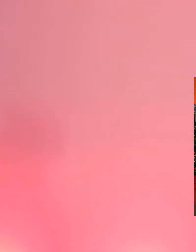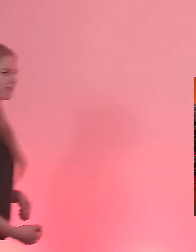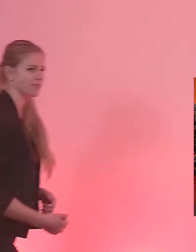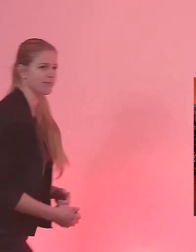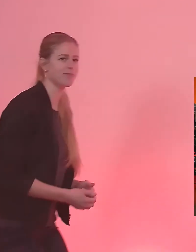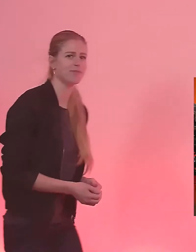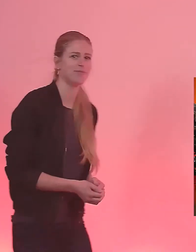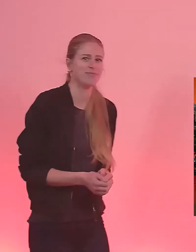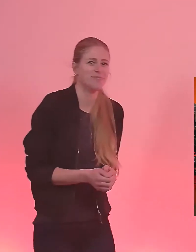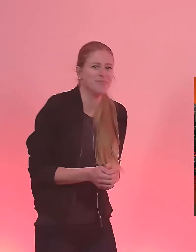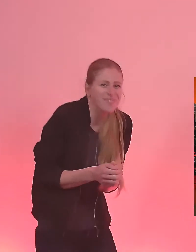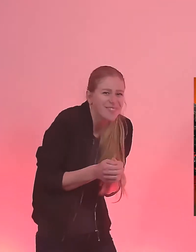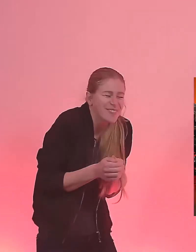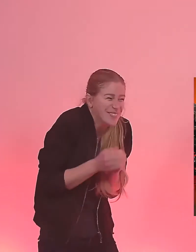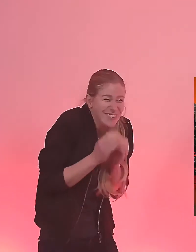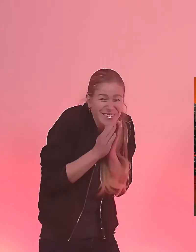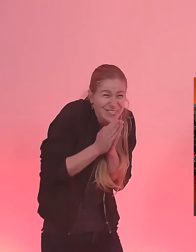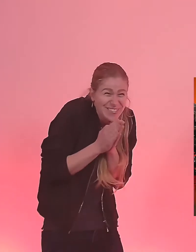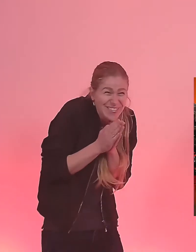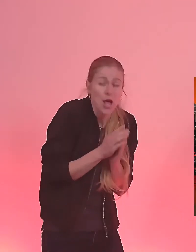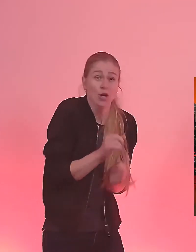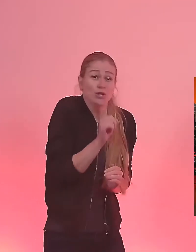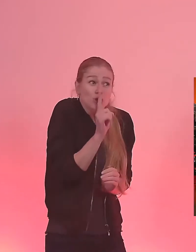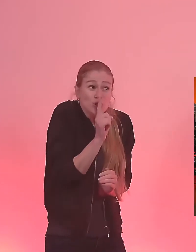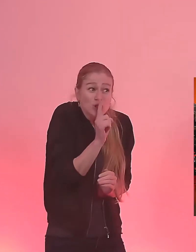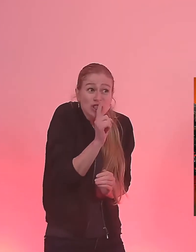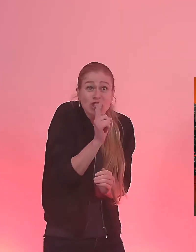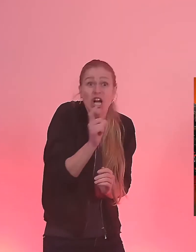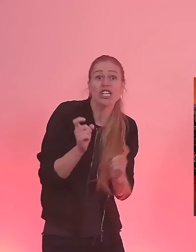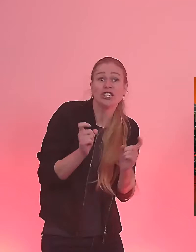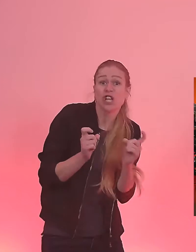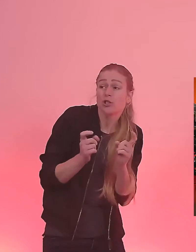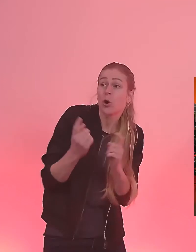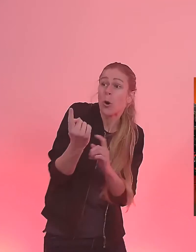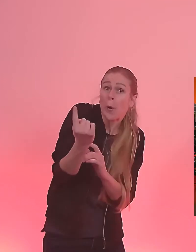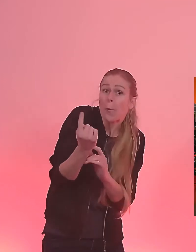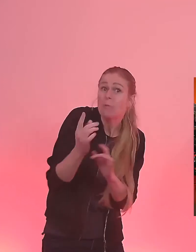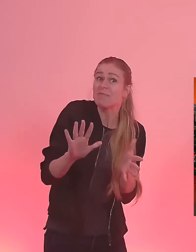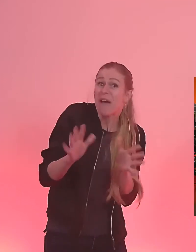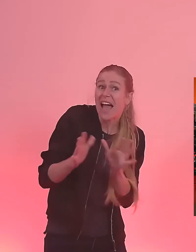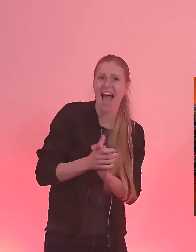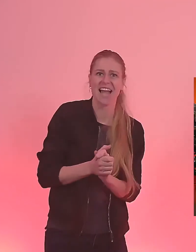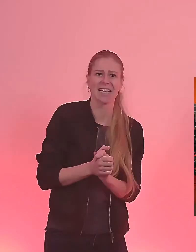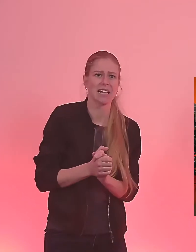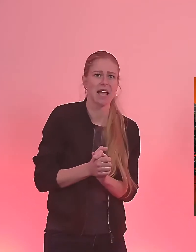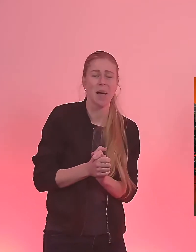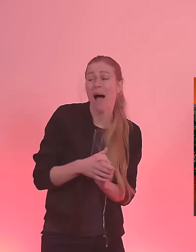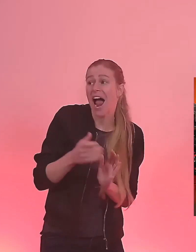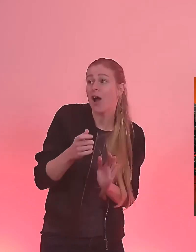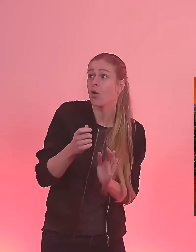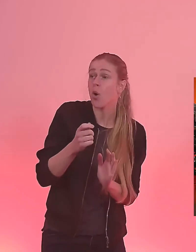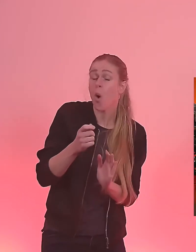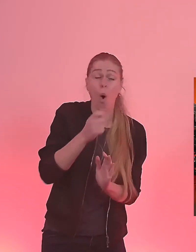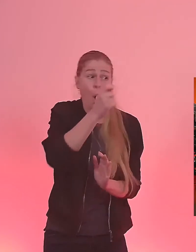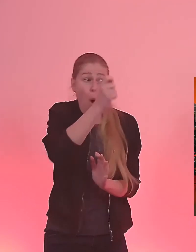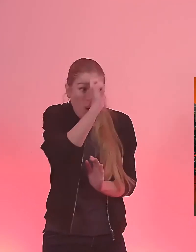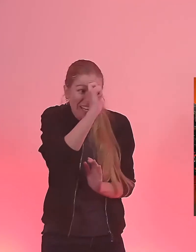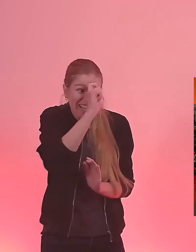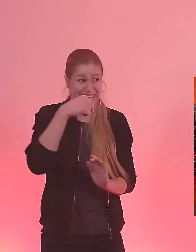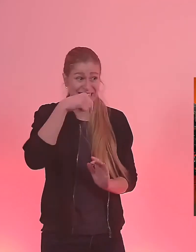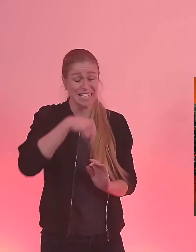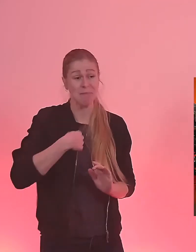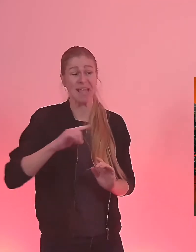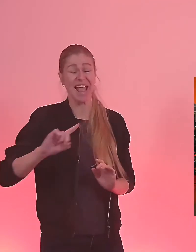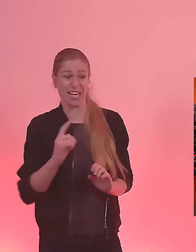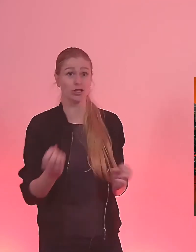Zij is, hè? Ja! Ze komt er zo bijna aan. Ja, helemaal Olly. Ja. Het is wel mijn eerste surprise kraamfeestje die ik ooit heb